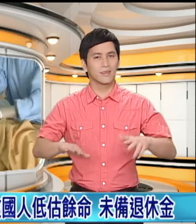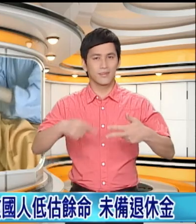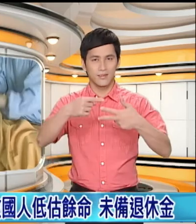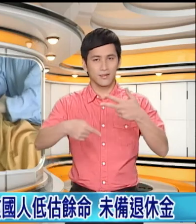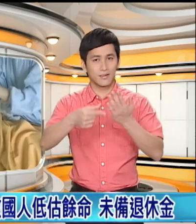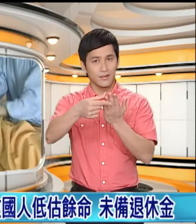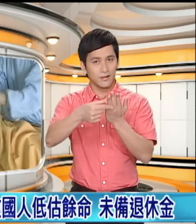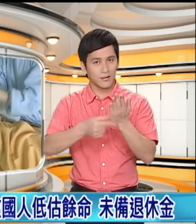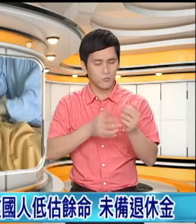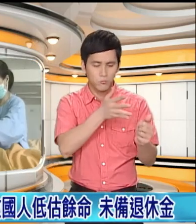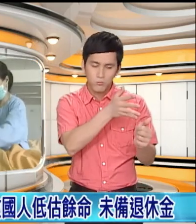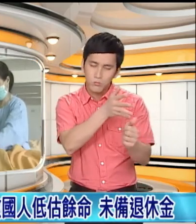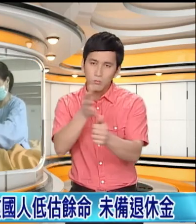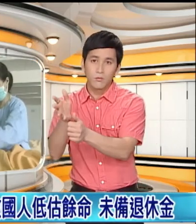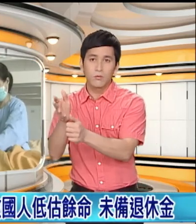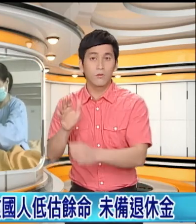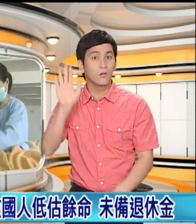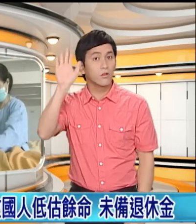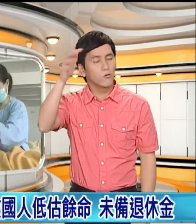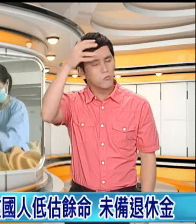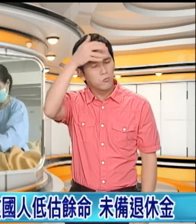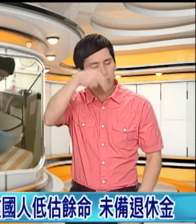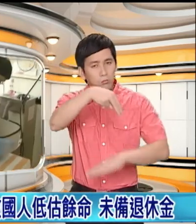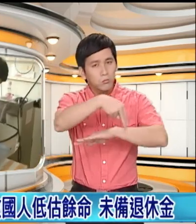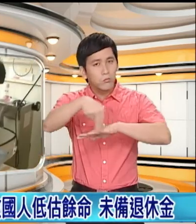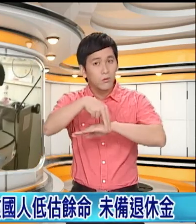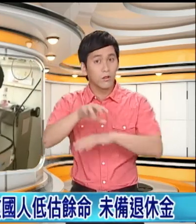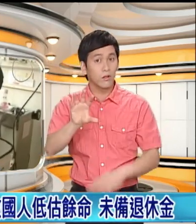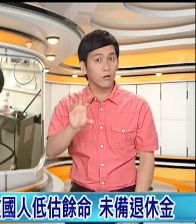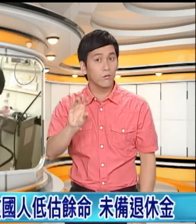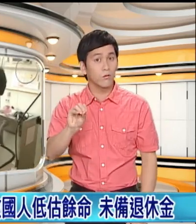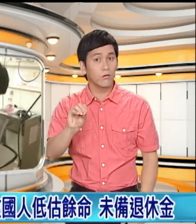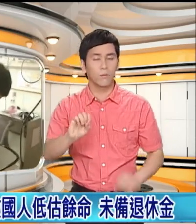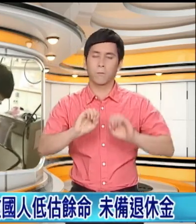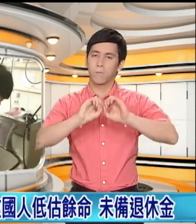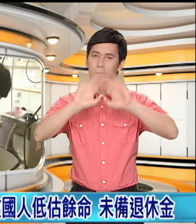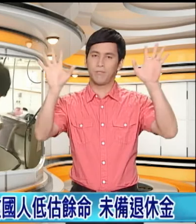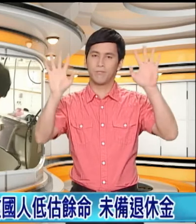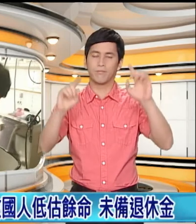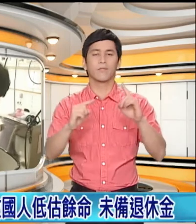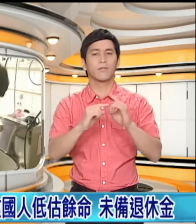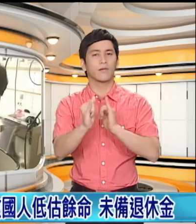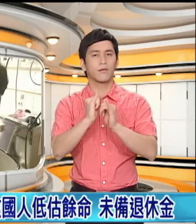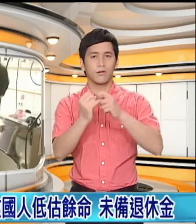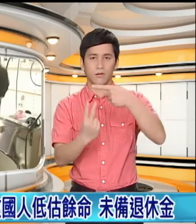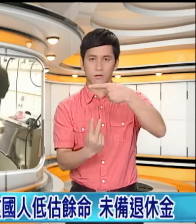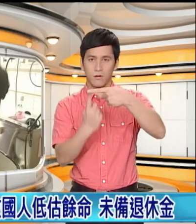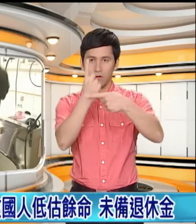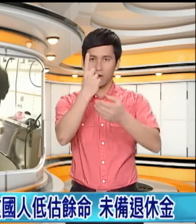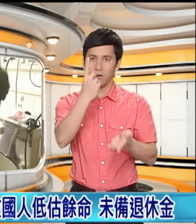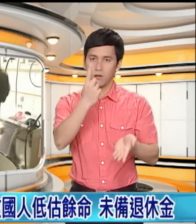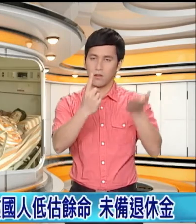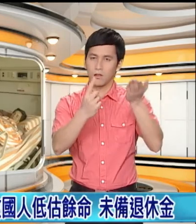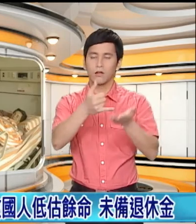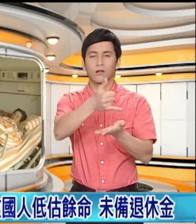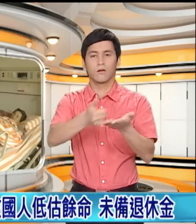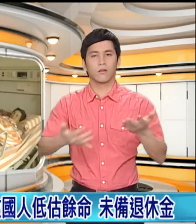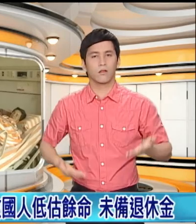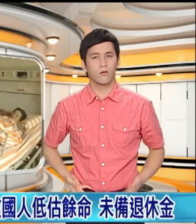金周刊公布国人长寿风险调查，结果发现有超过一半的民众还没有开始准备退